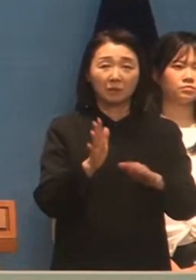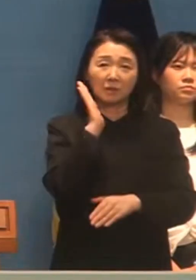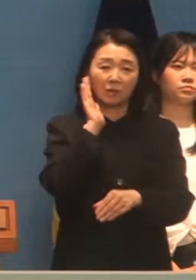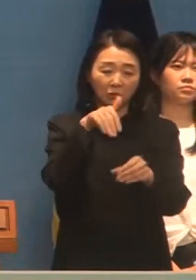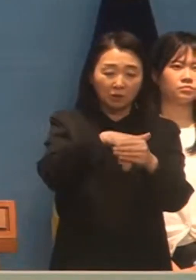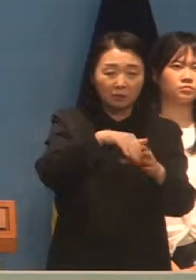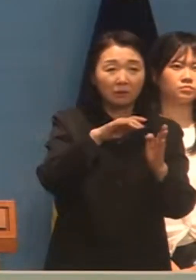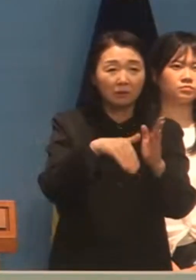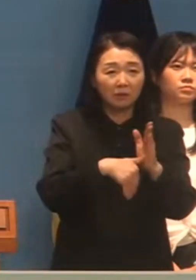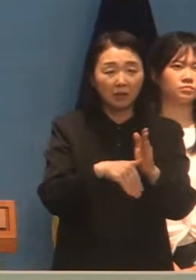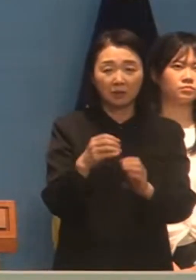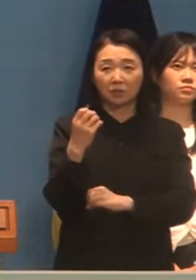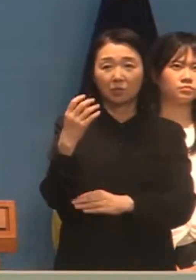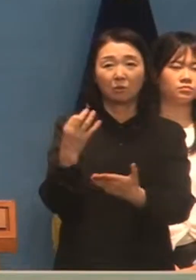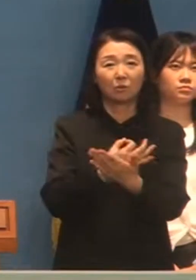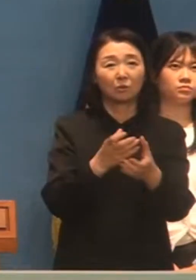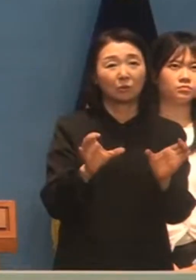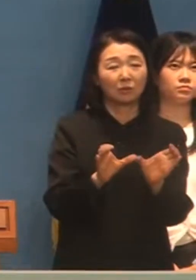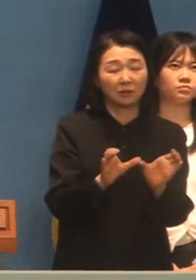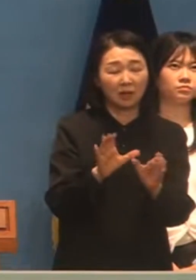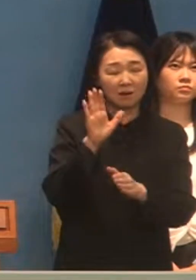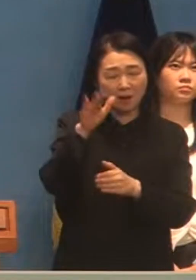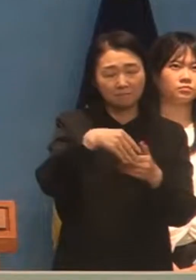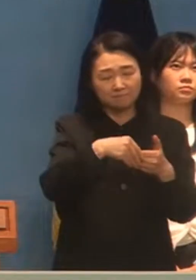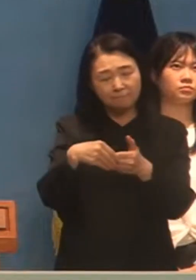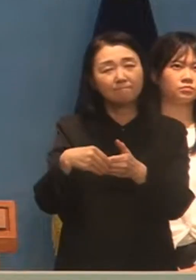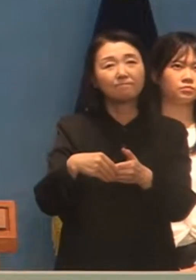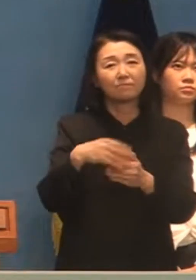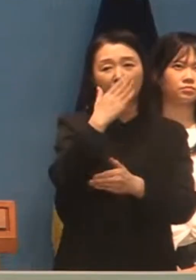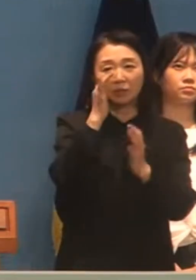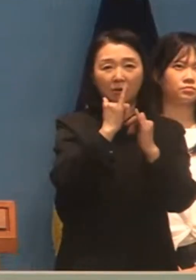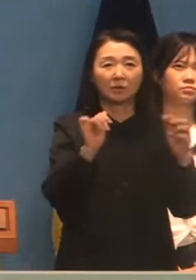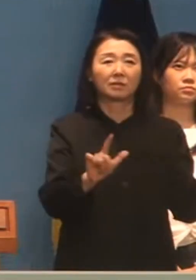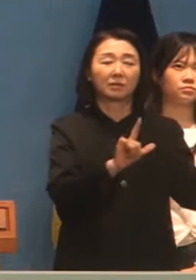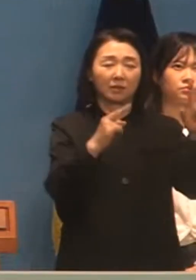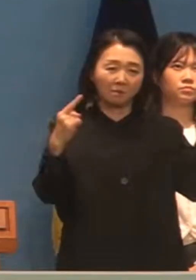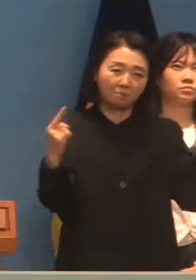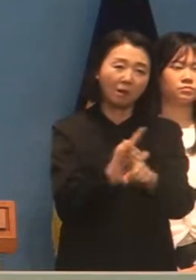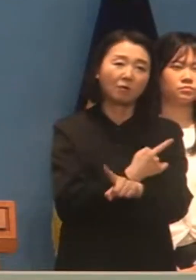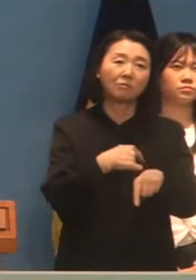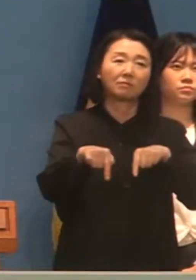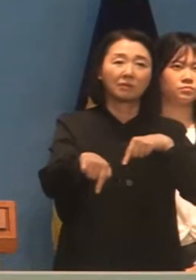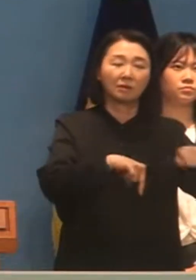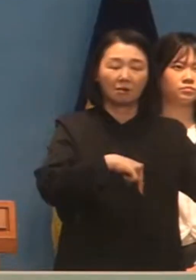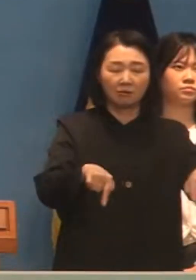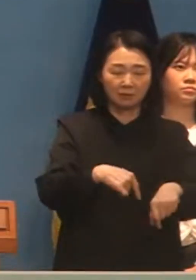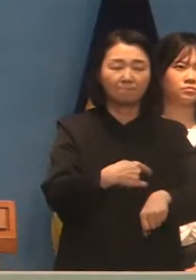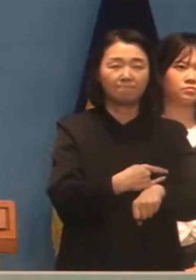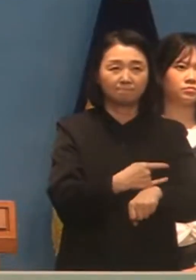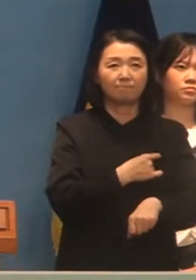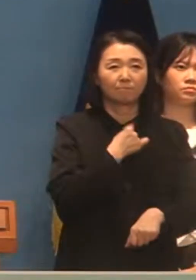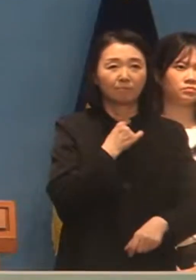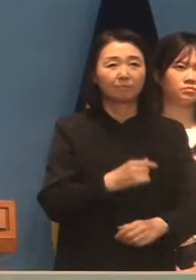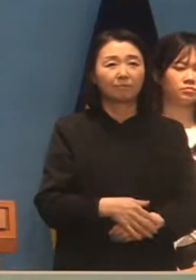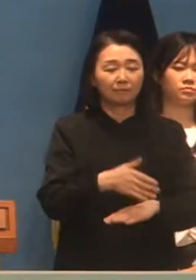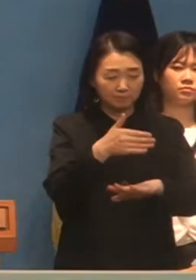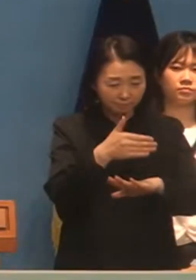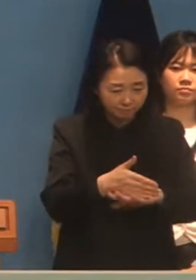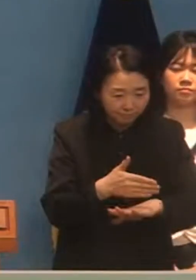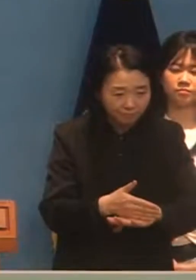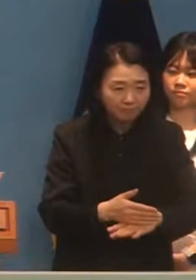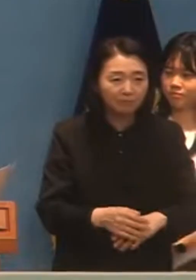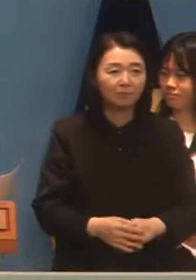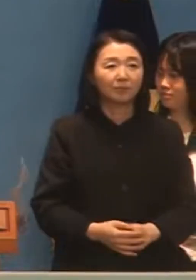대통령 선거에서 기본소득당이 앞장서서 청년들의 삶을 바꾸는 정치를 열어나갈 것입니다.